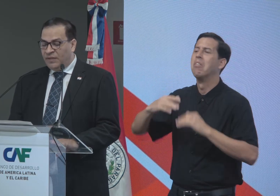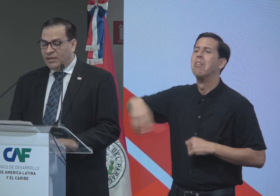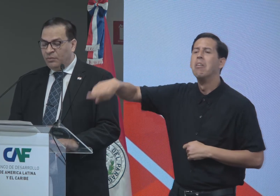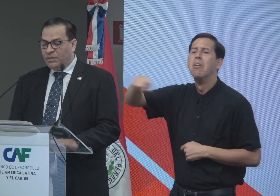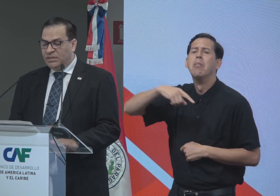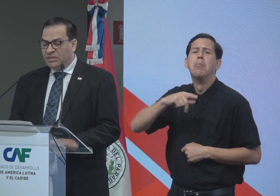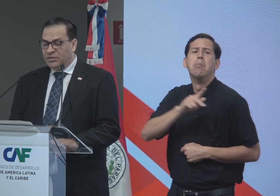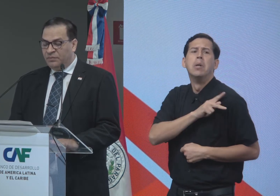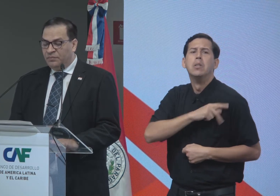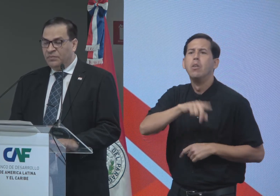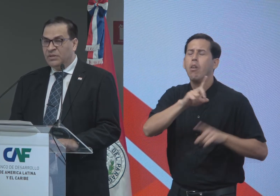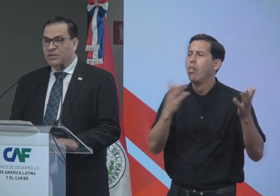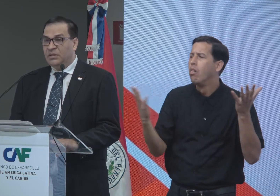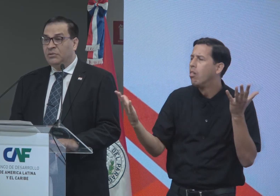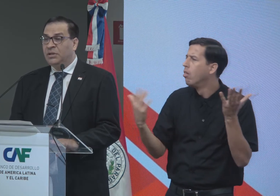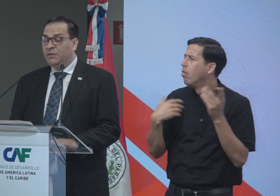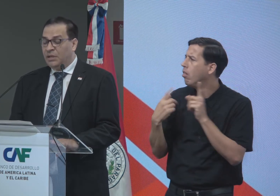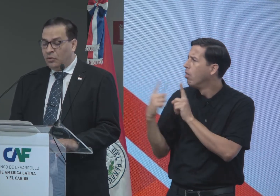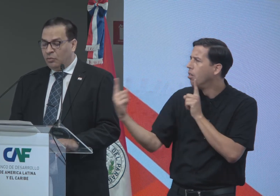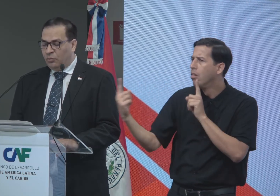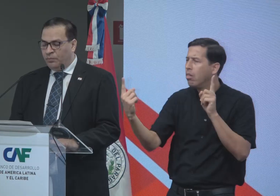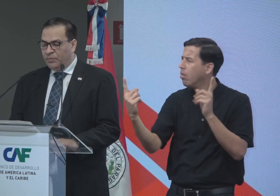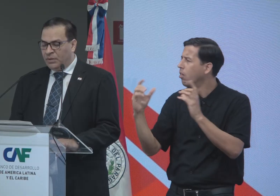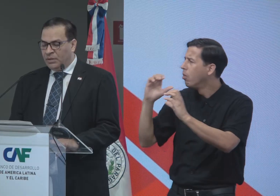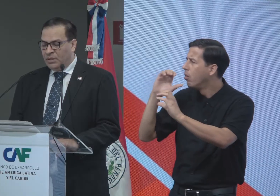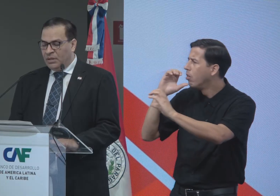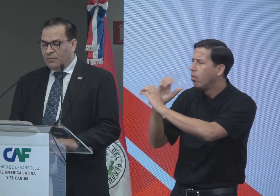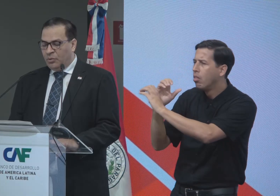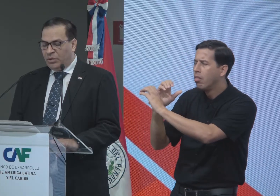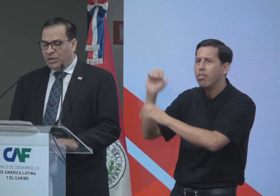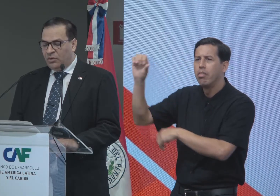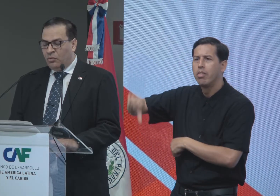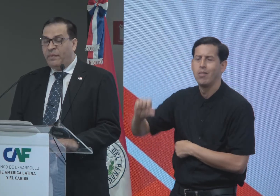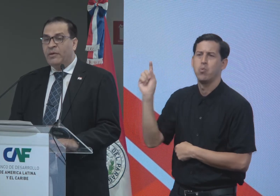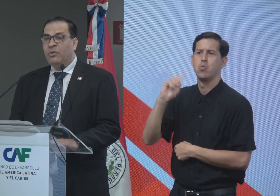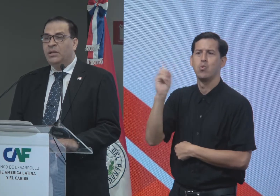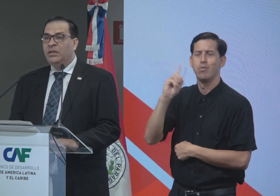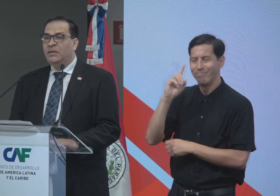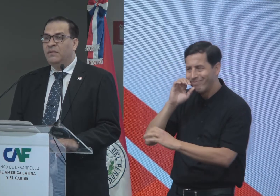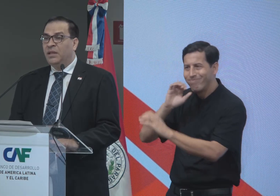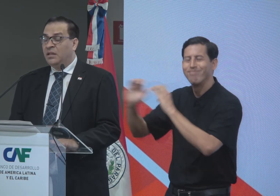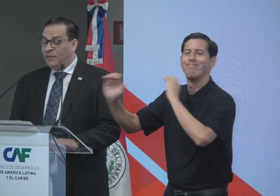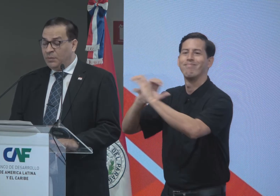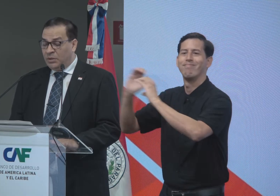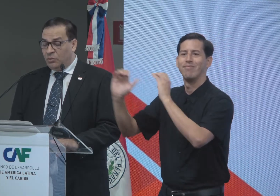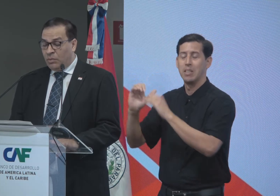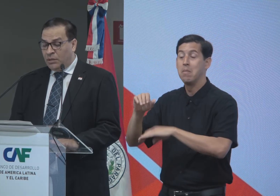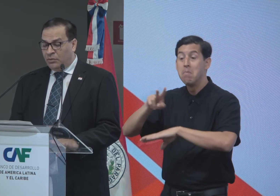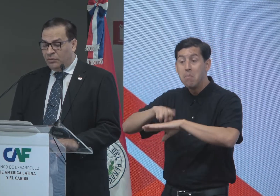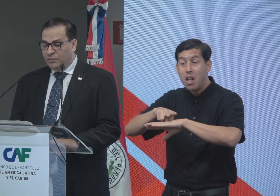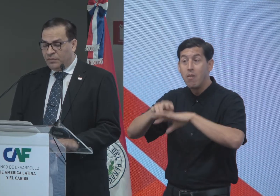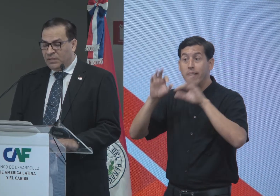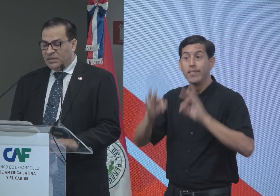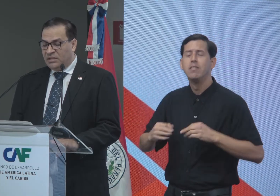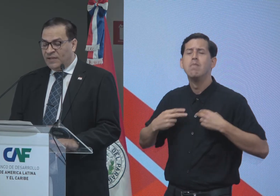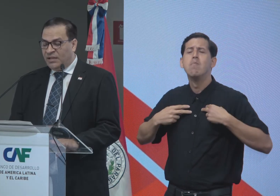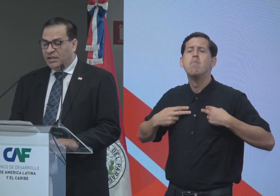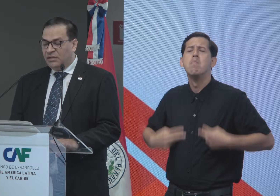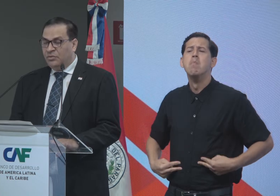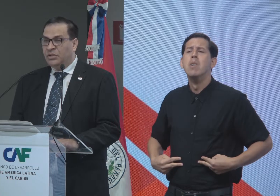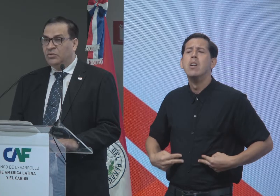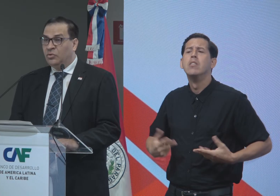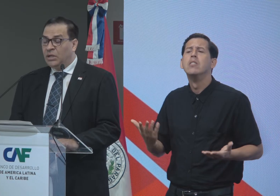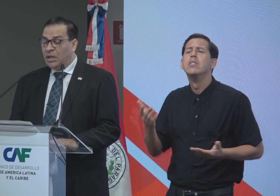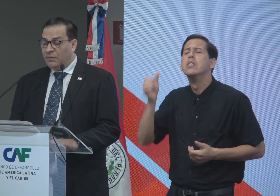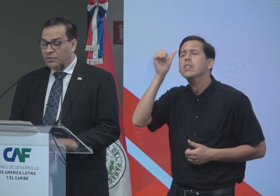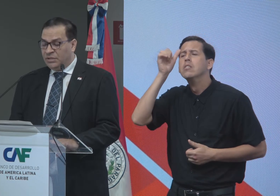fuera de la conversación de nuestra vida en común, porque un Paraguay verdaderamente humano será aquel